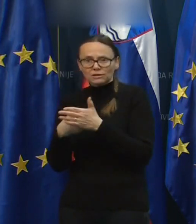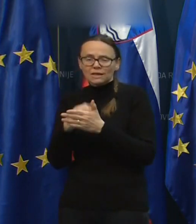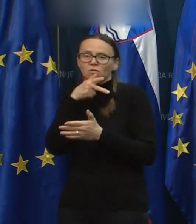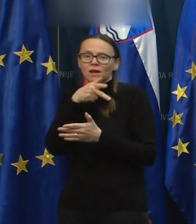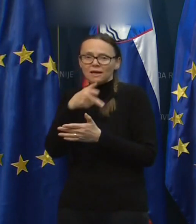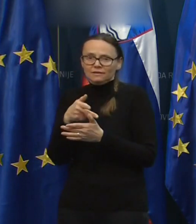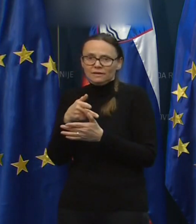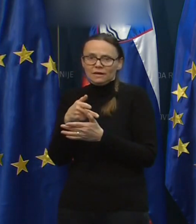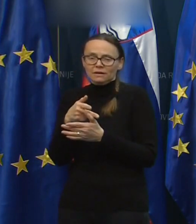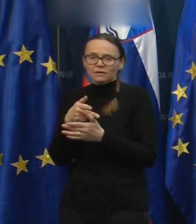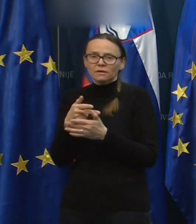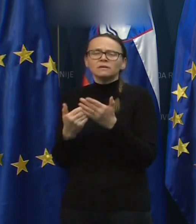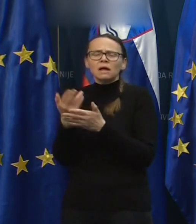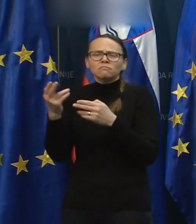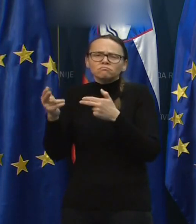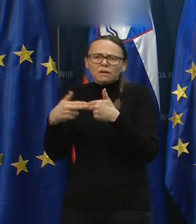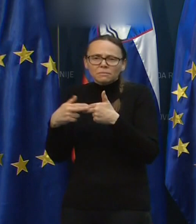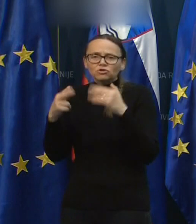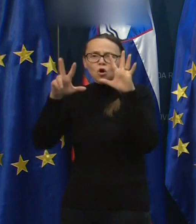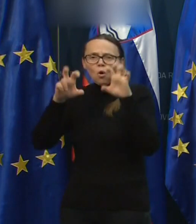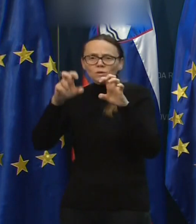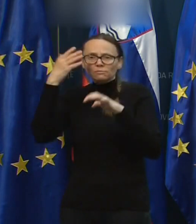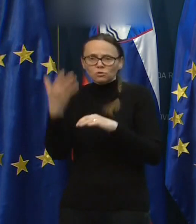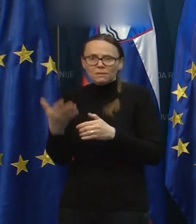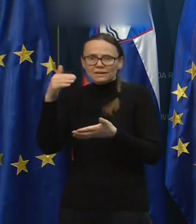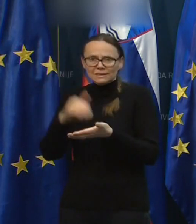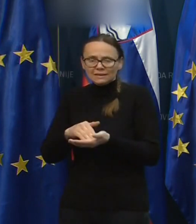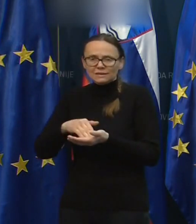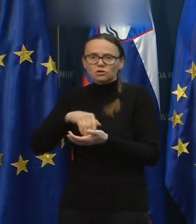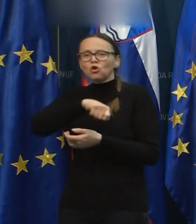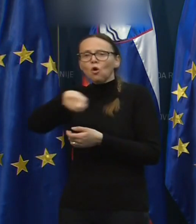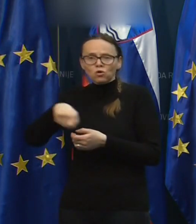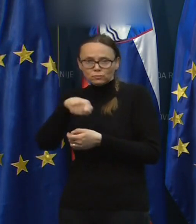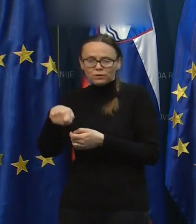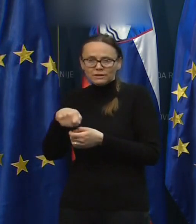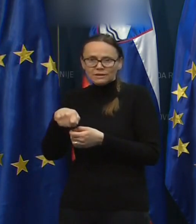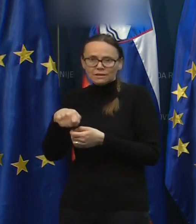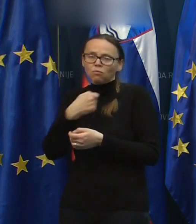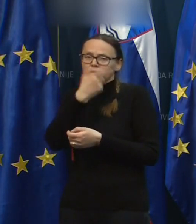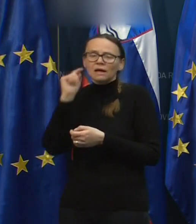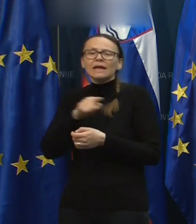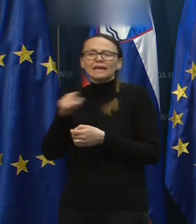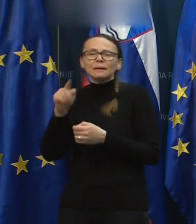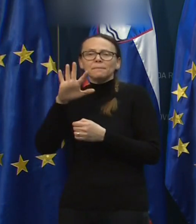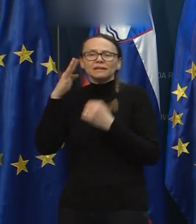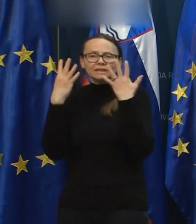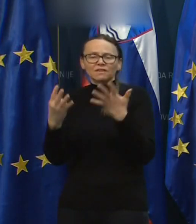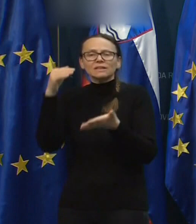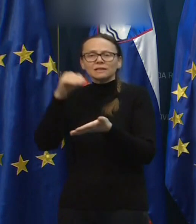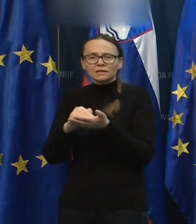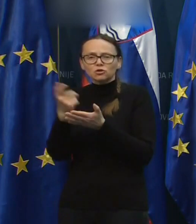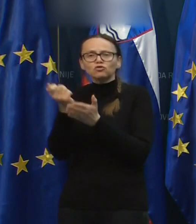elektrike. Torej, za približno 850 tisoč gospodinstev in 95 tisoč